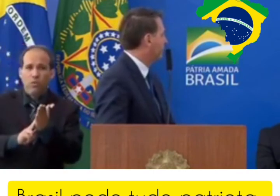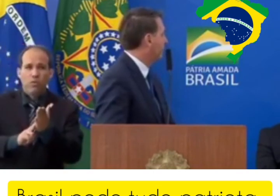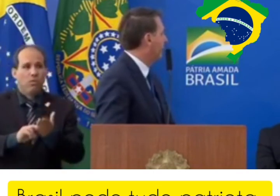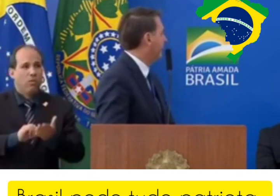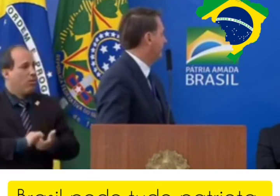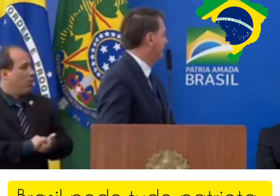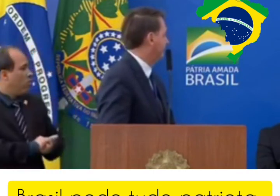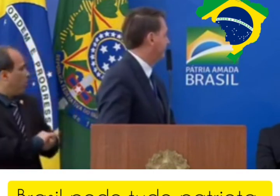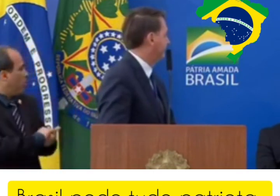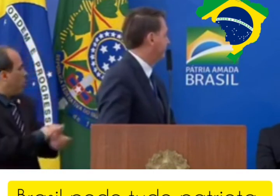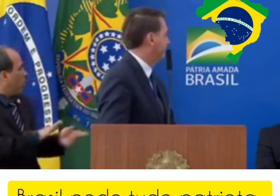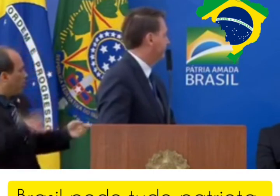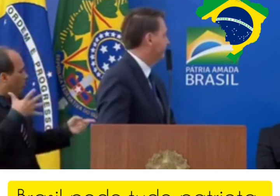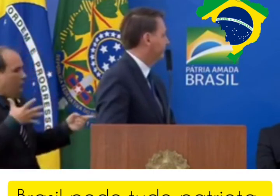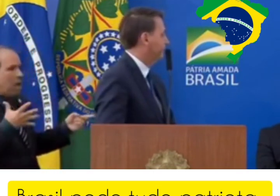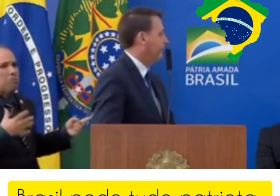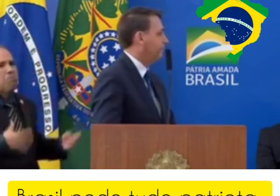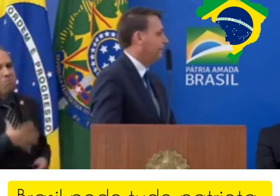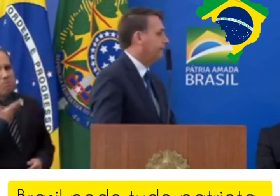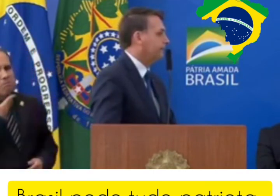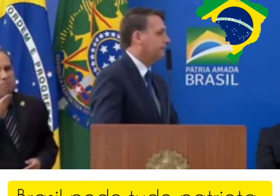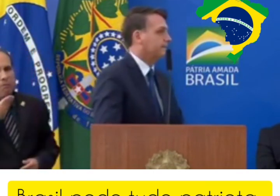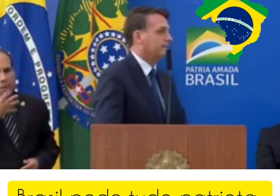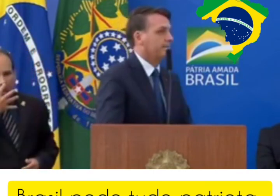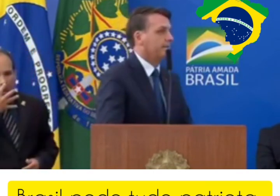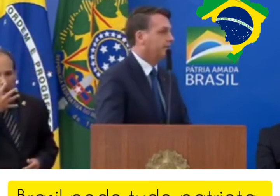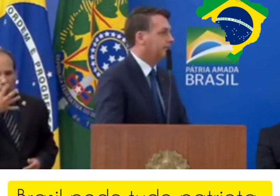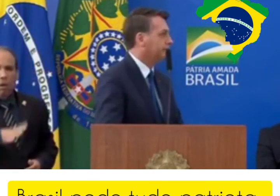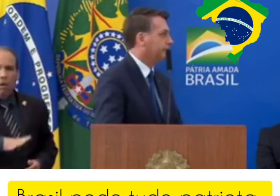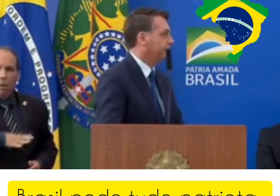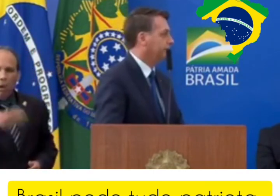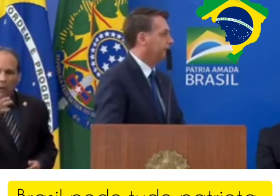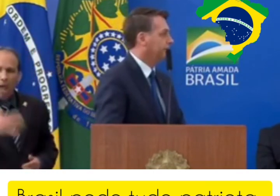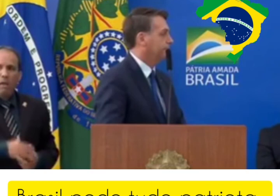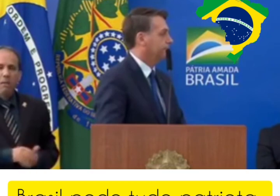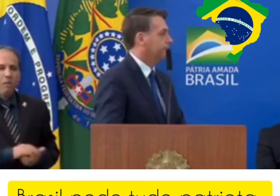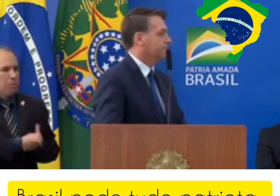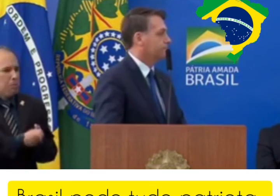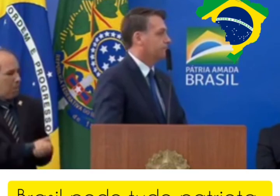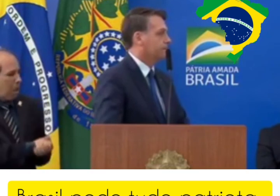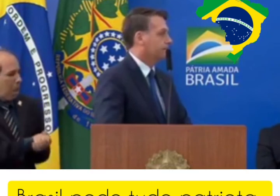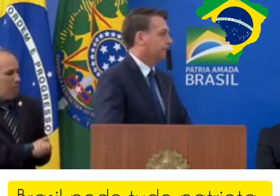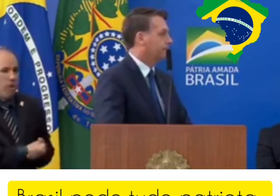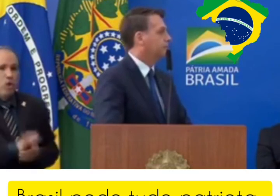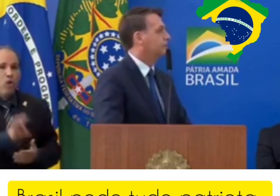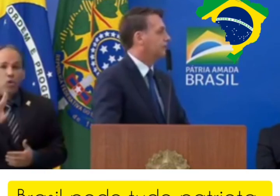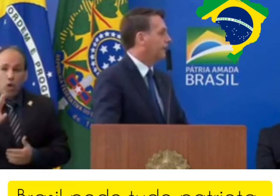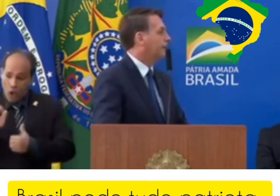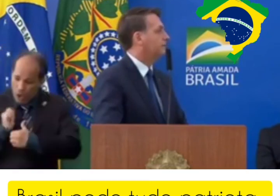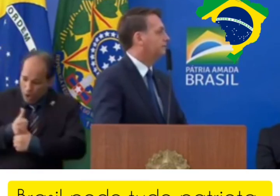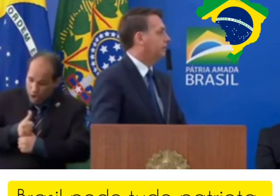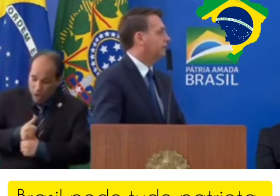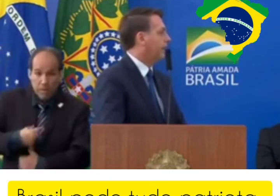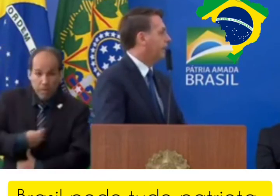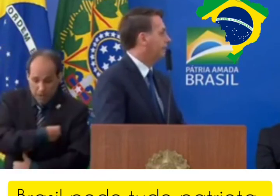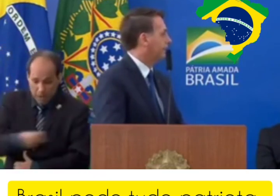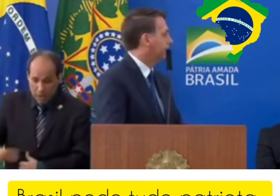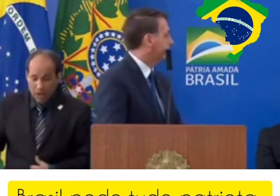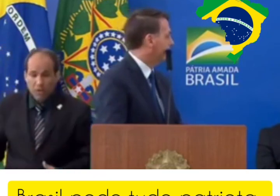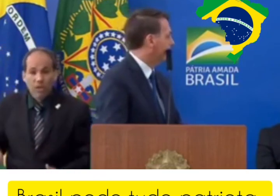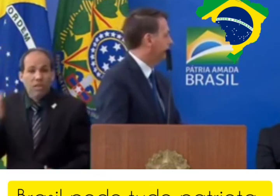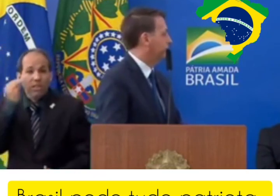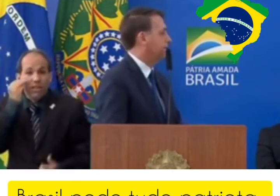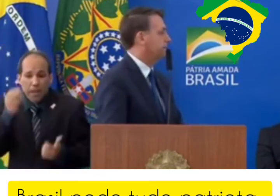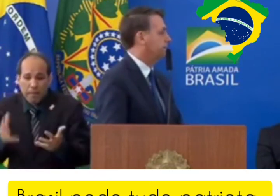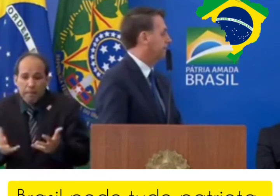cumprimento pela sua coragem, porque não é apenas ser ministro, né? E buscar melhorar